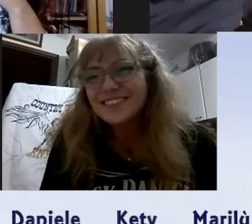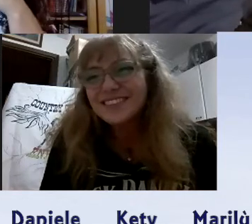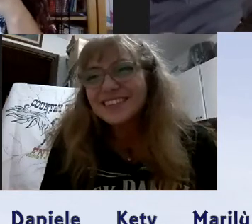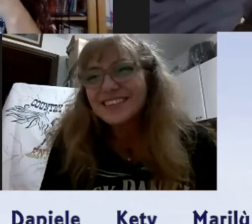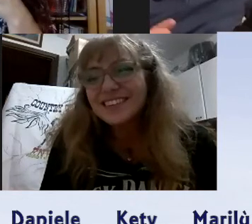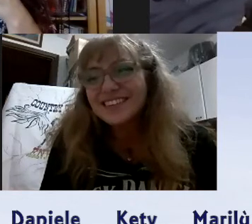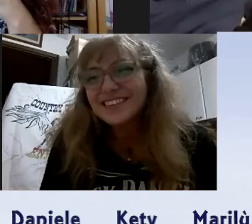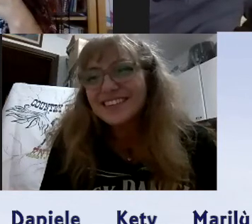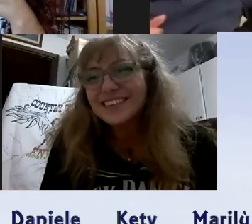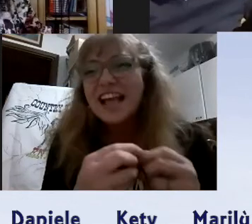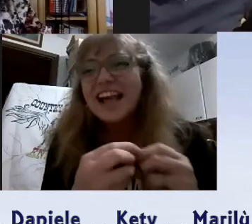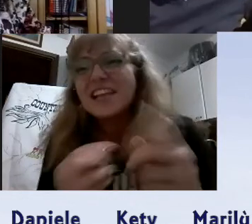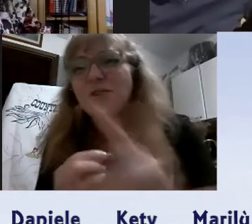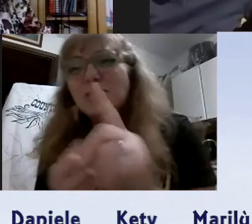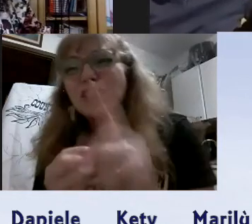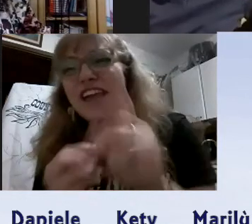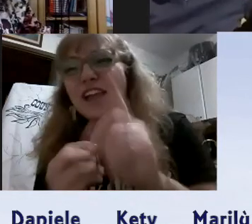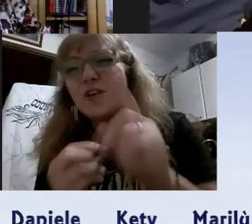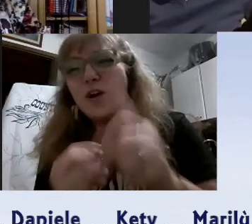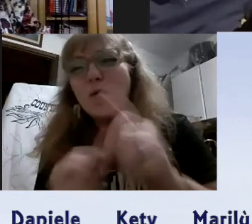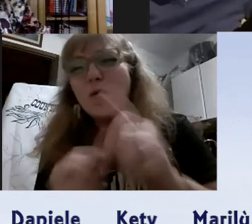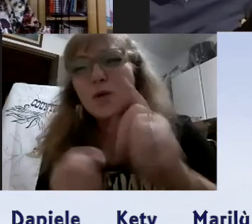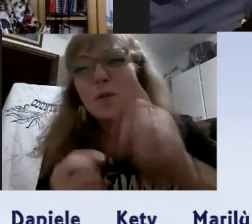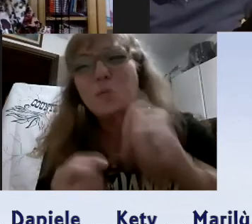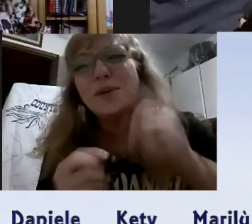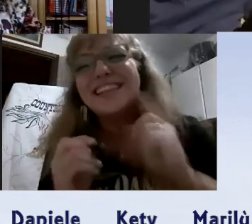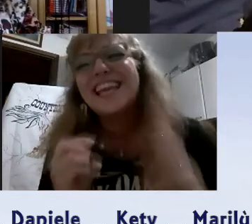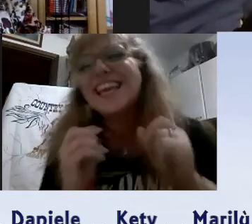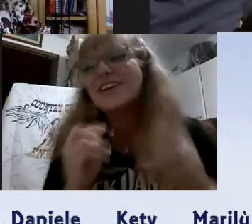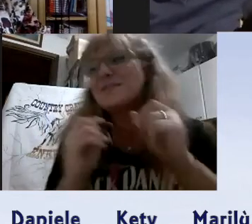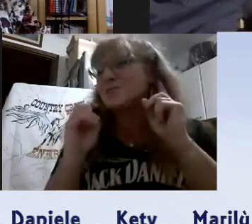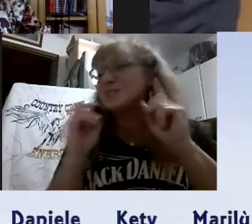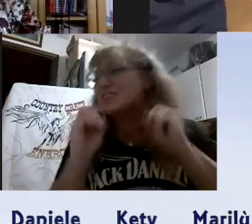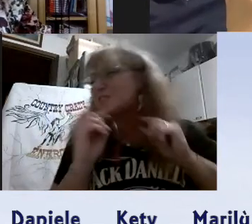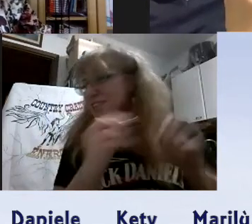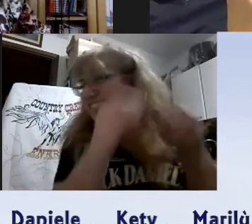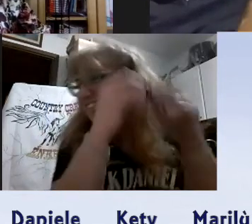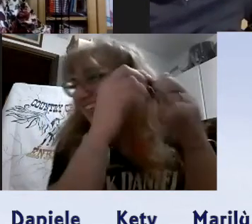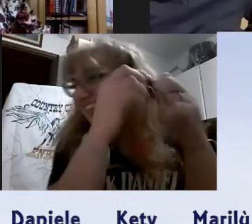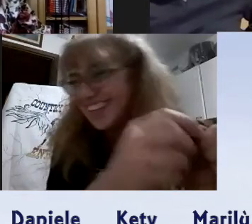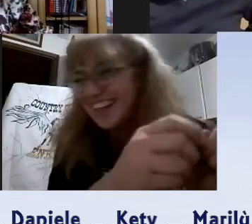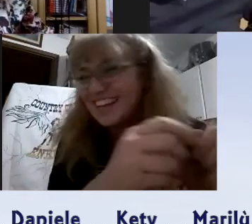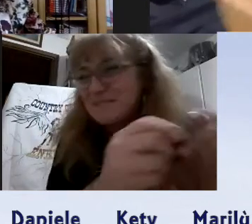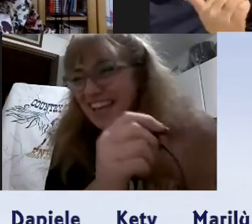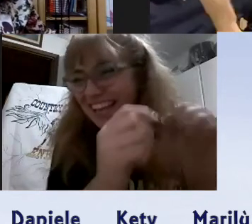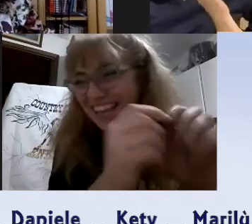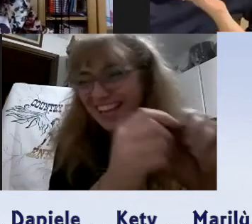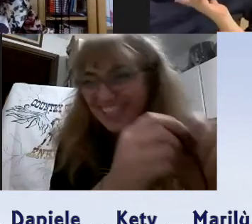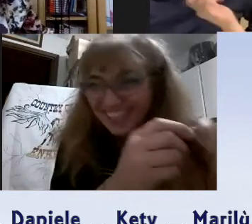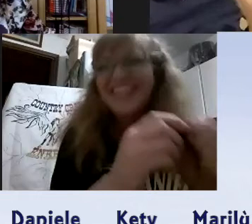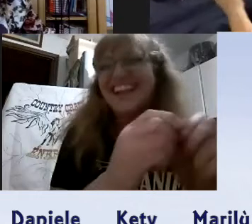ascolta la musica, l'altro... Hai tenuto sveglio un gruppo intero, mi è giunta voce.